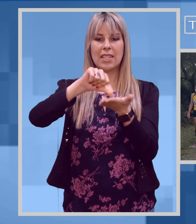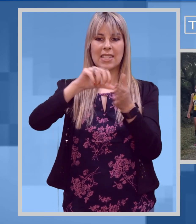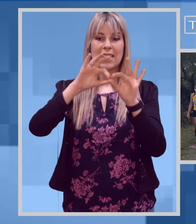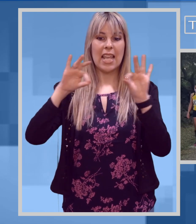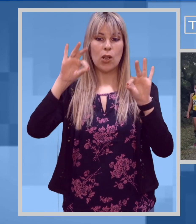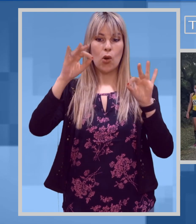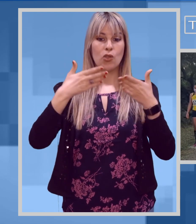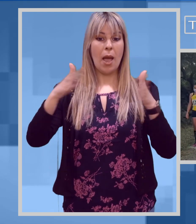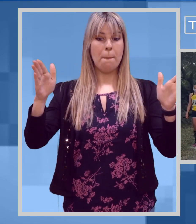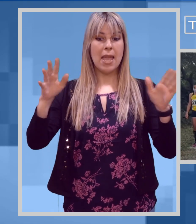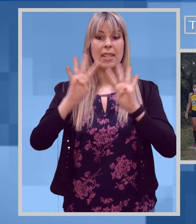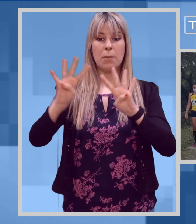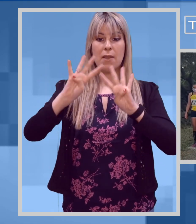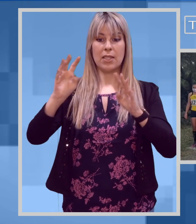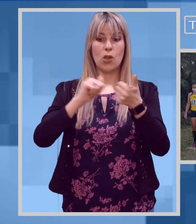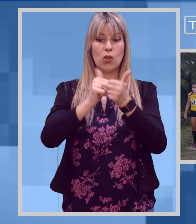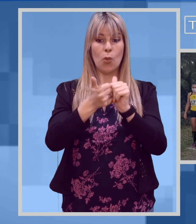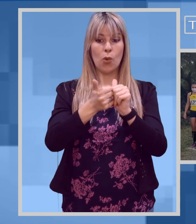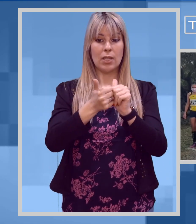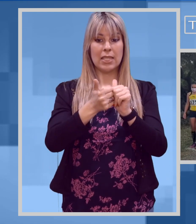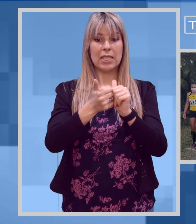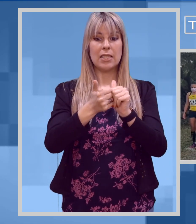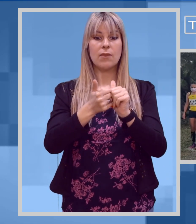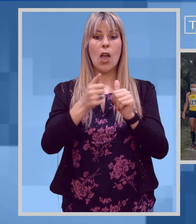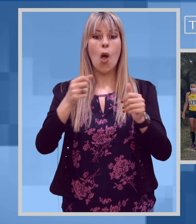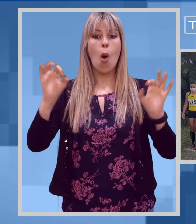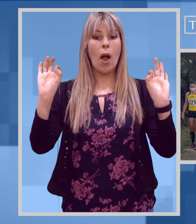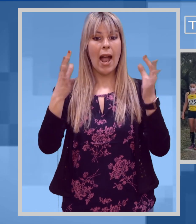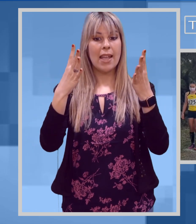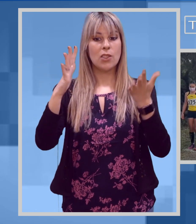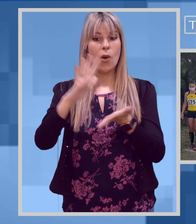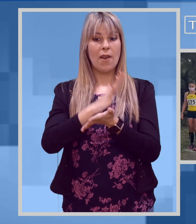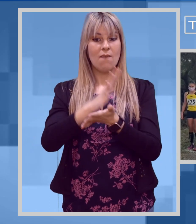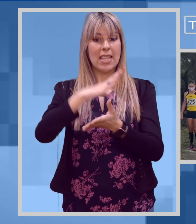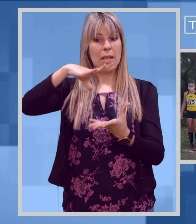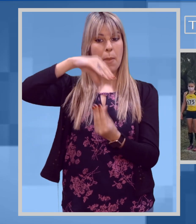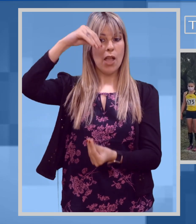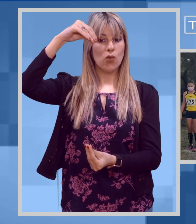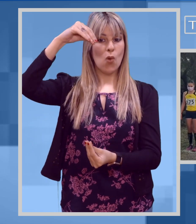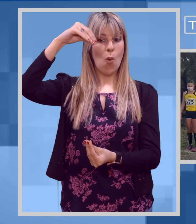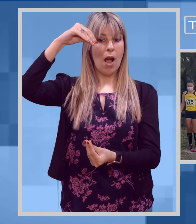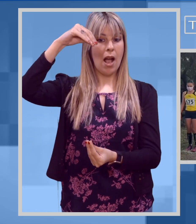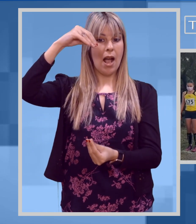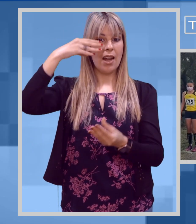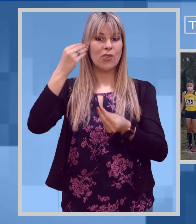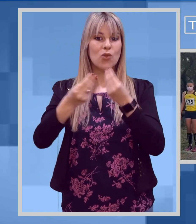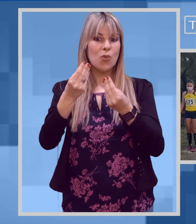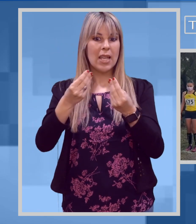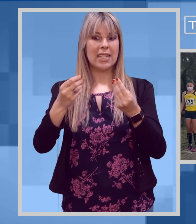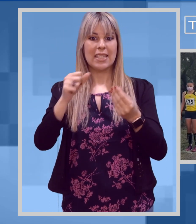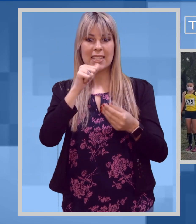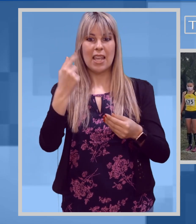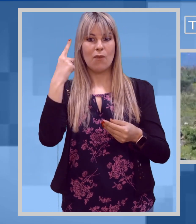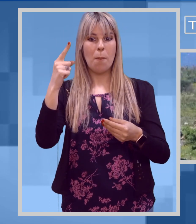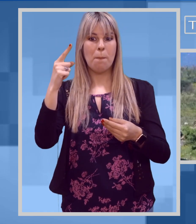Mostre, siti archeologici aperti e manifestazioni sportive in occasione delle feste pasquali.